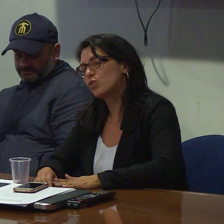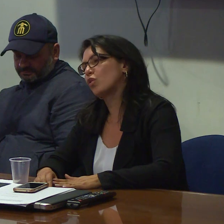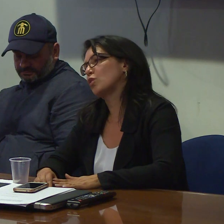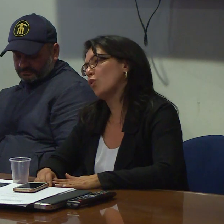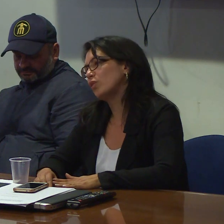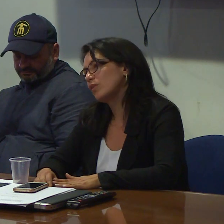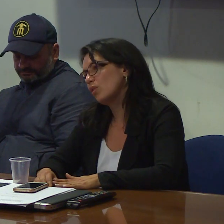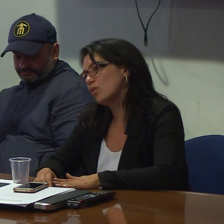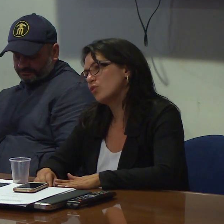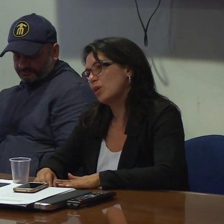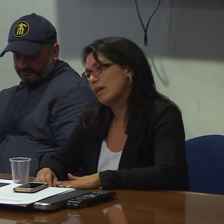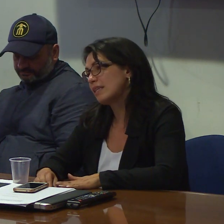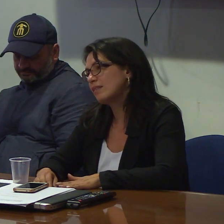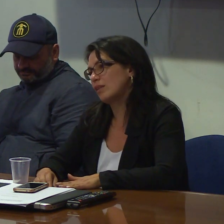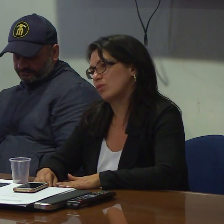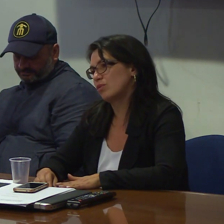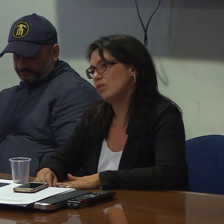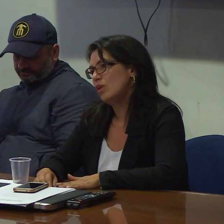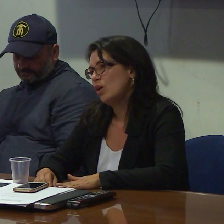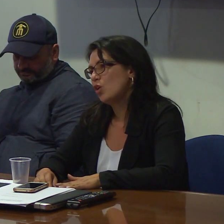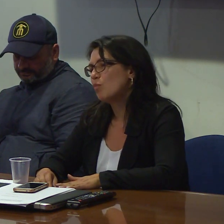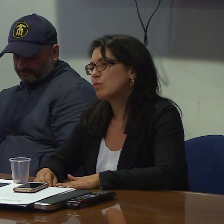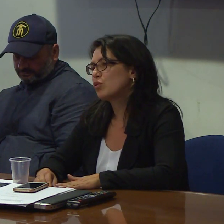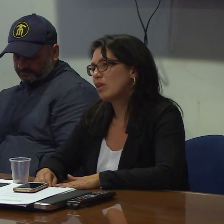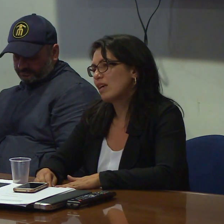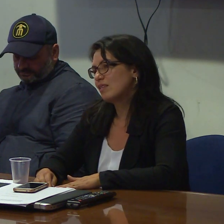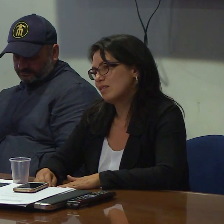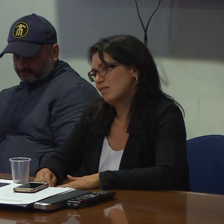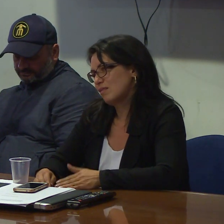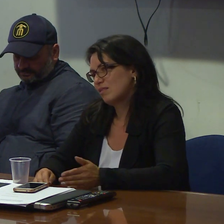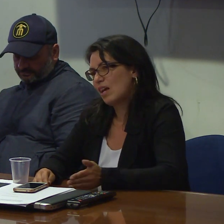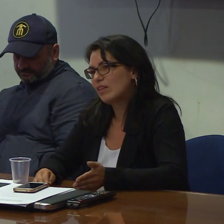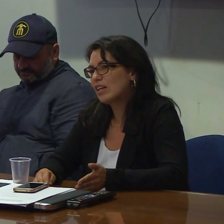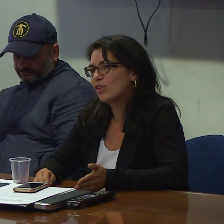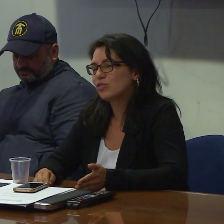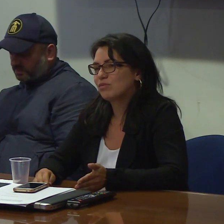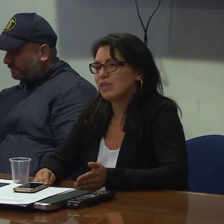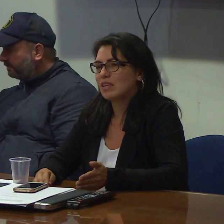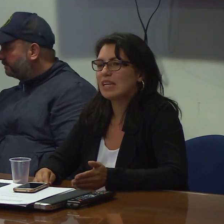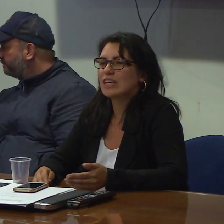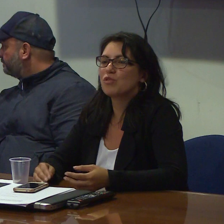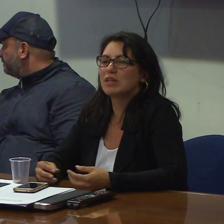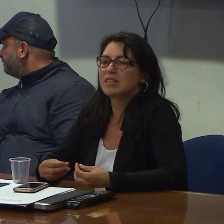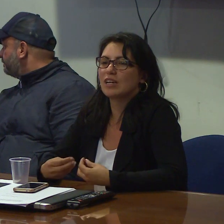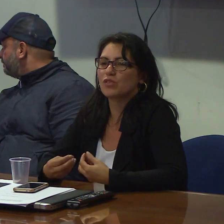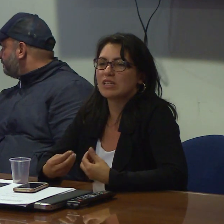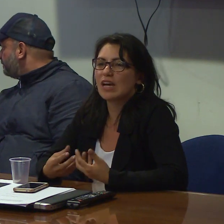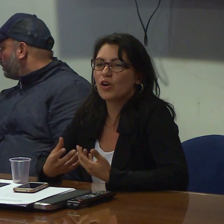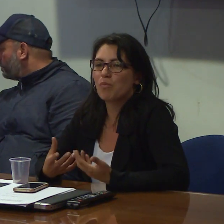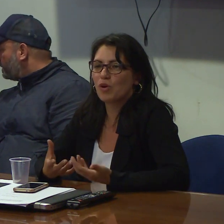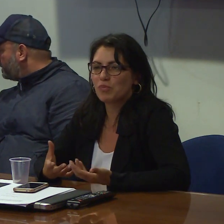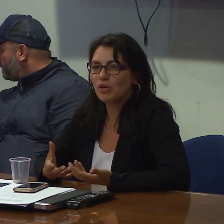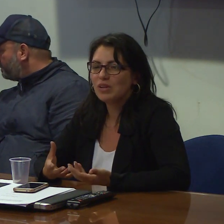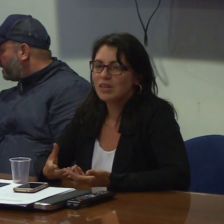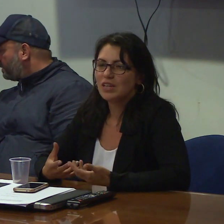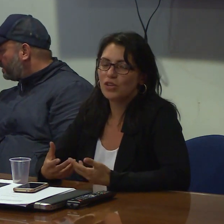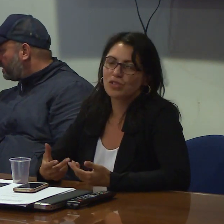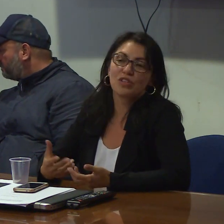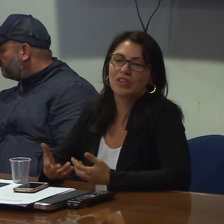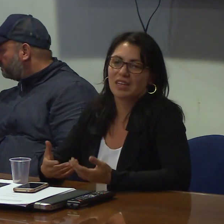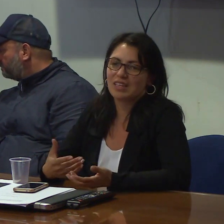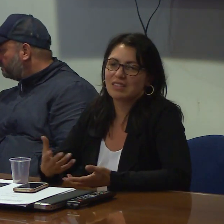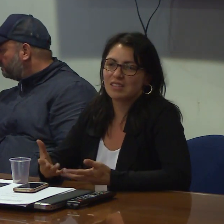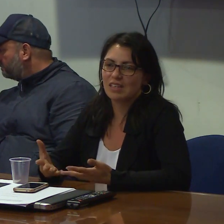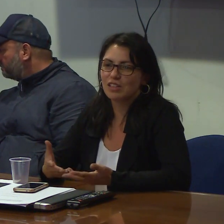también nos corresponde a todos los temas éticos, ¿no? Lo mismo ustedes saben de que su investigación es algo propio y